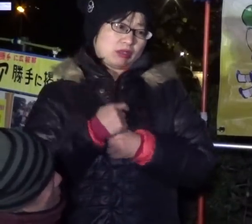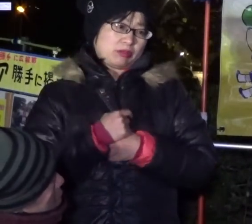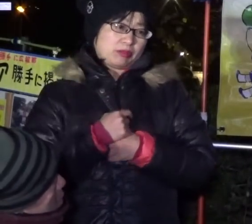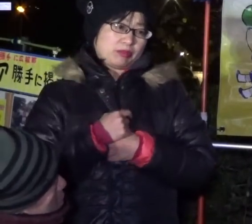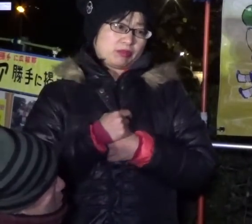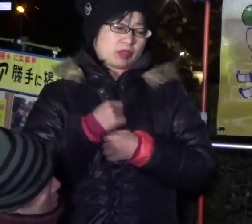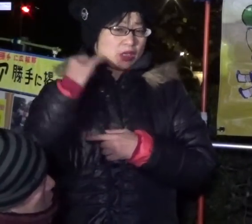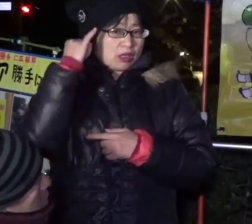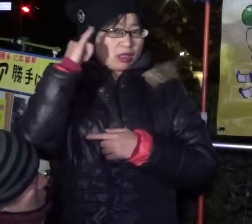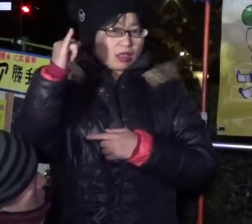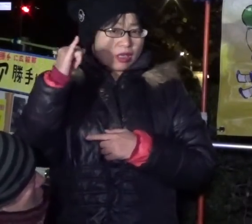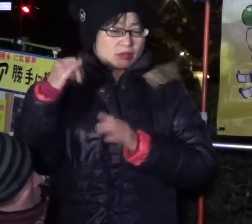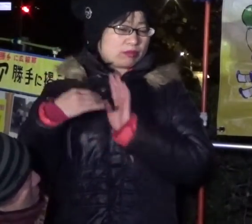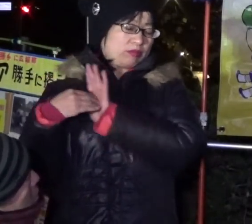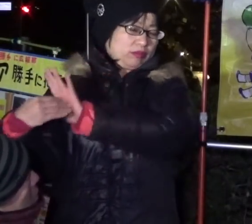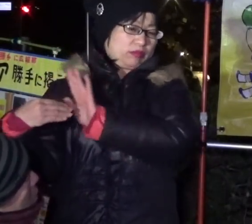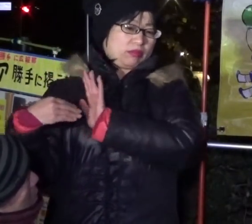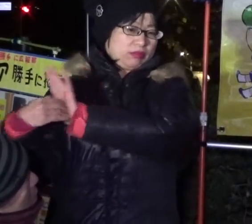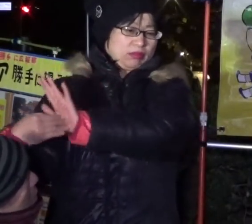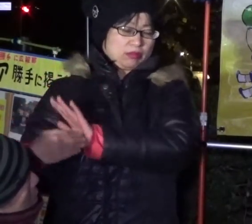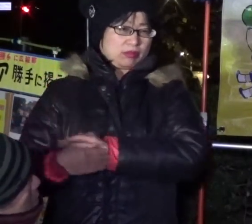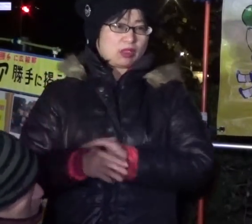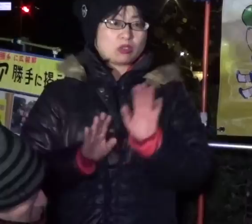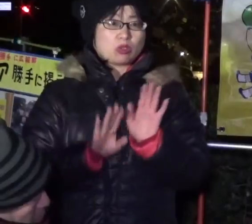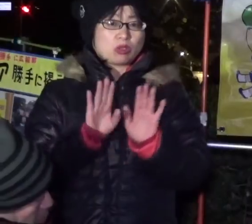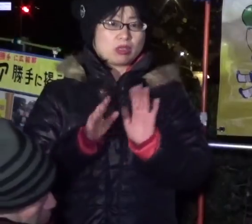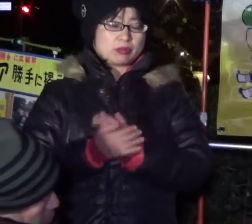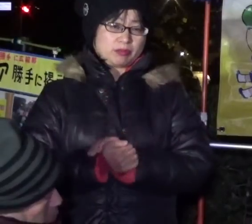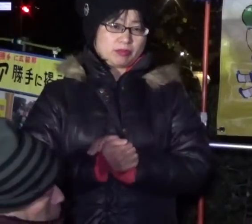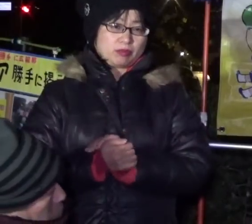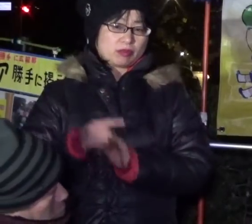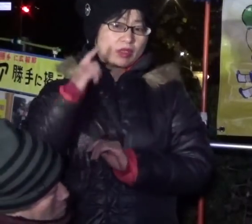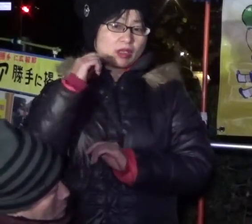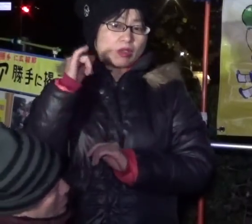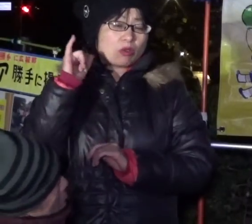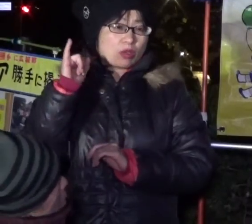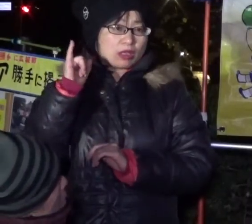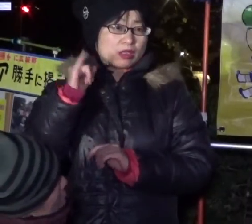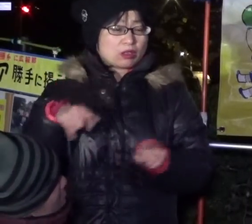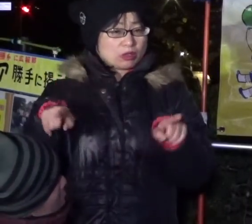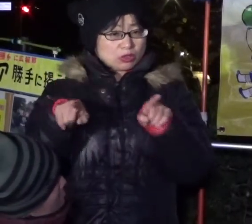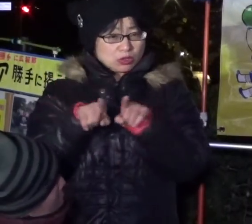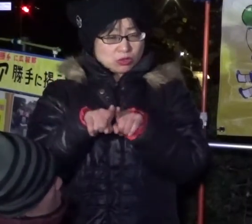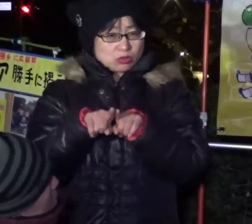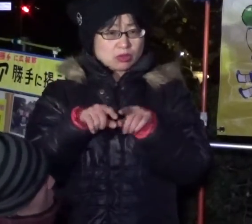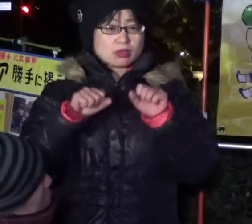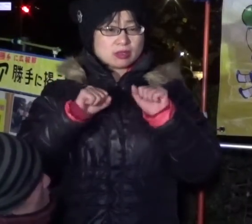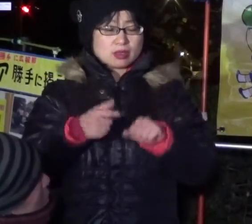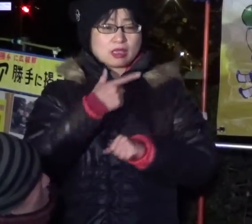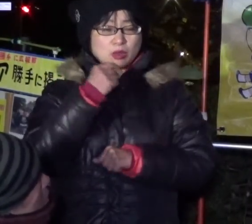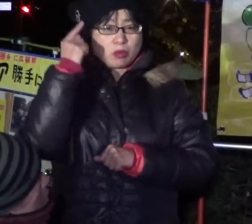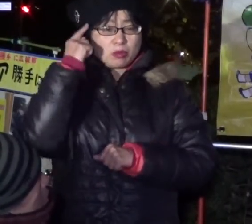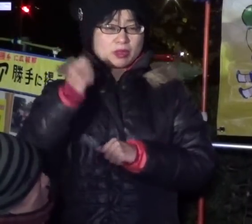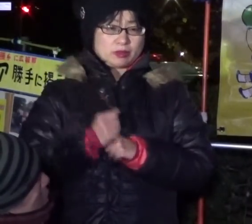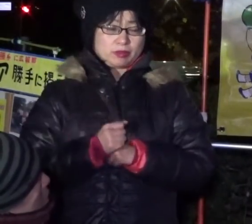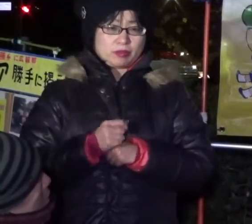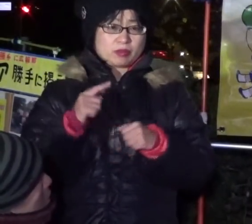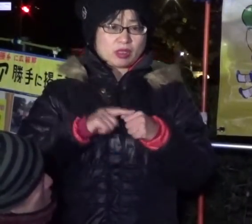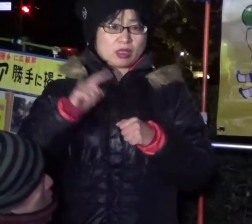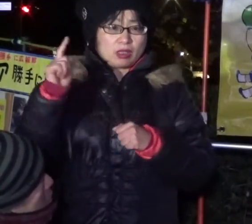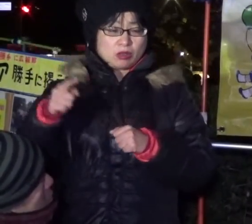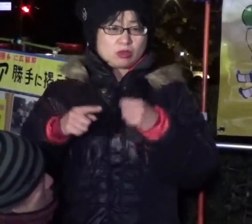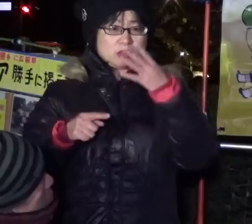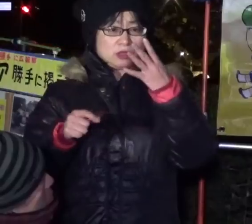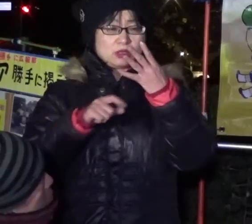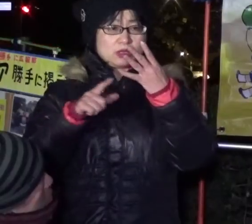起きていて、本当にそのお母さんたちと一緒に何かしたいと思いながらまだできずにいるんですけど、来年春市議会議